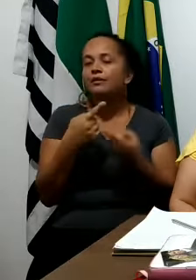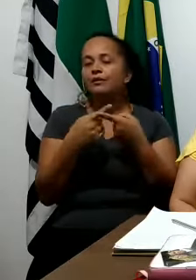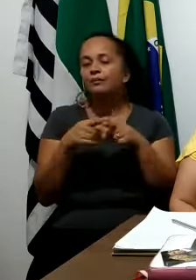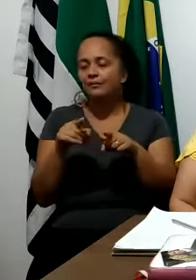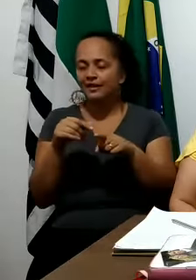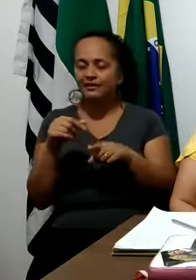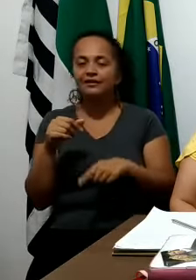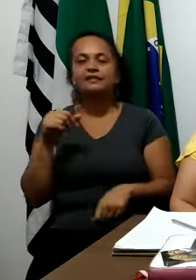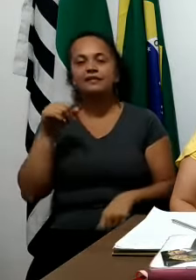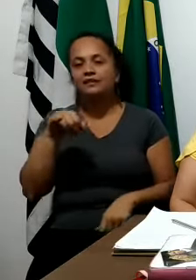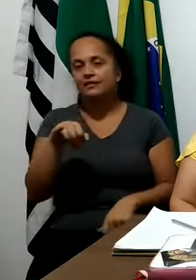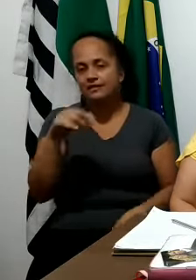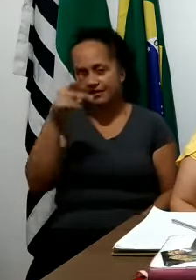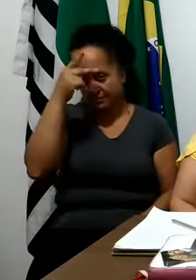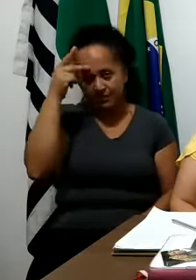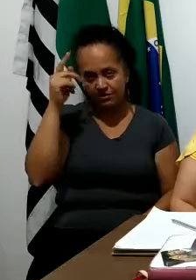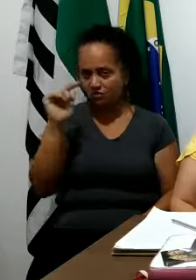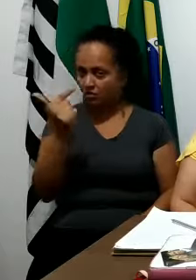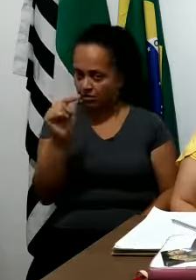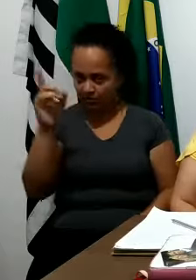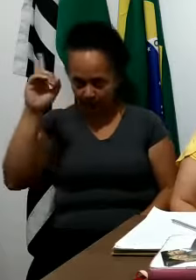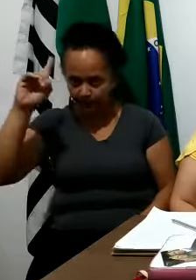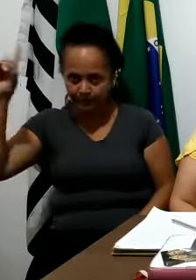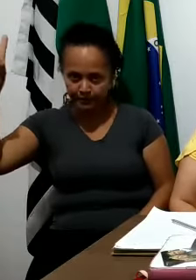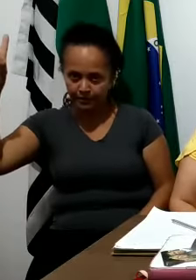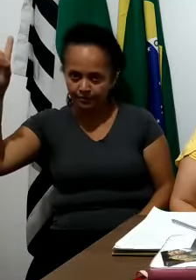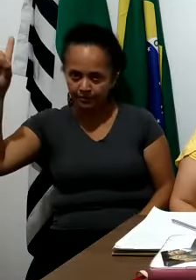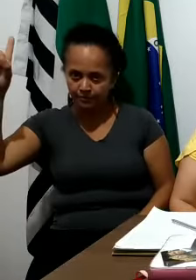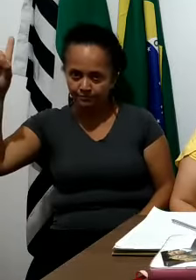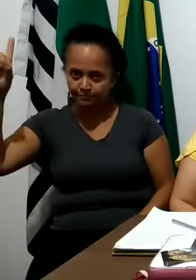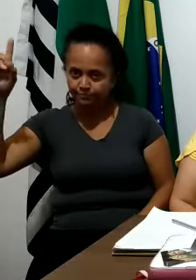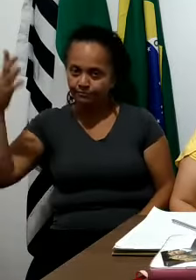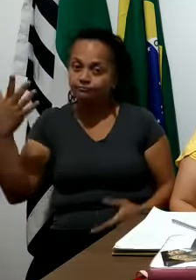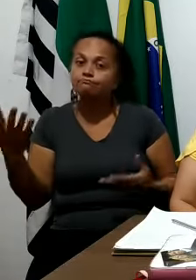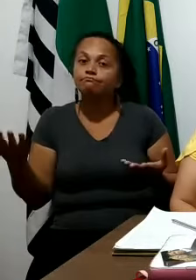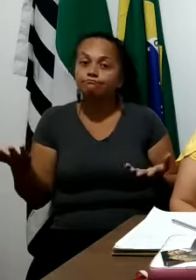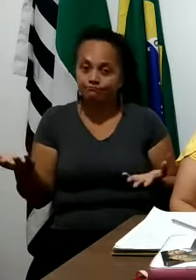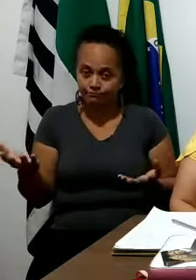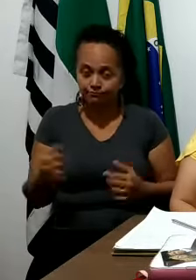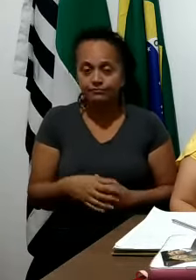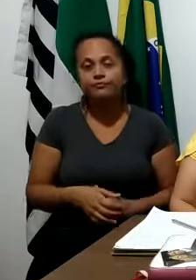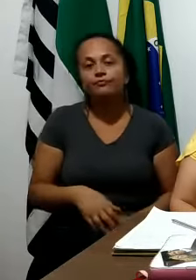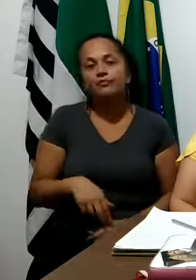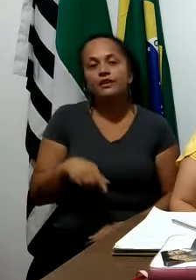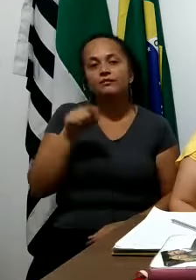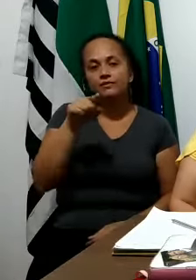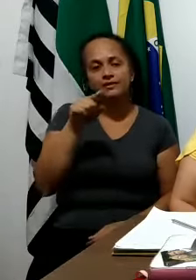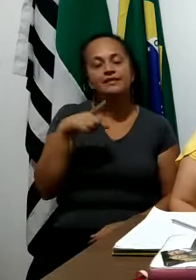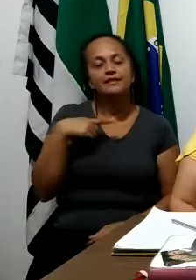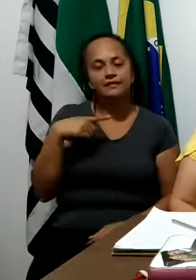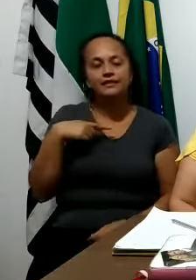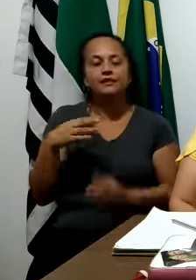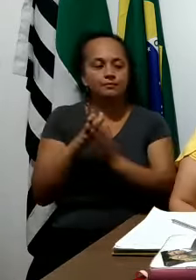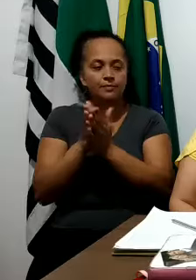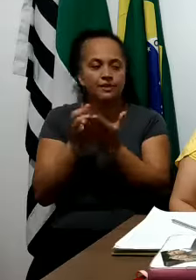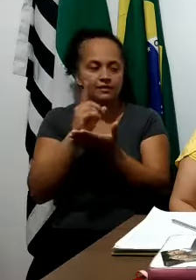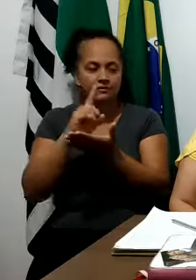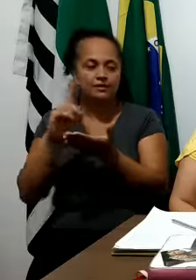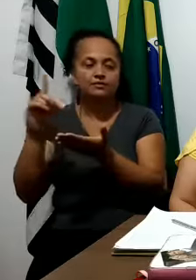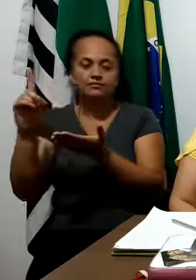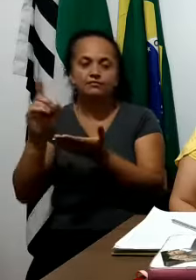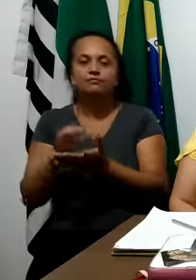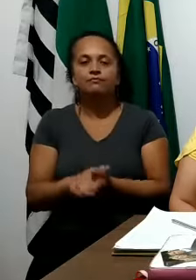nossa vida, o que seria de nós neste momento, né? Que vocês recebam essa palavra, minha irmã vai continuar com a